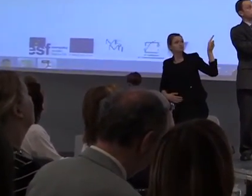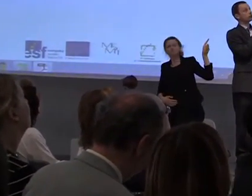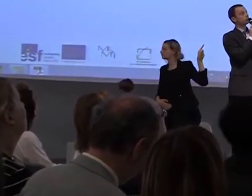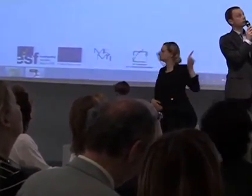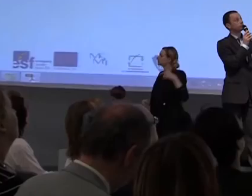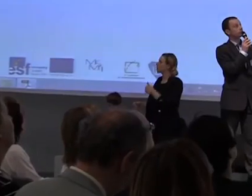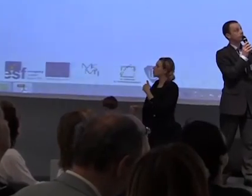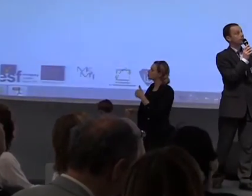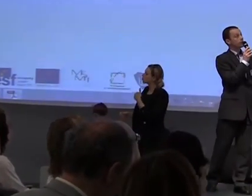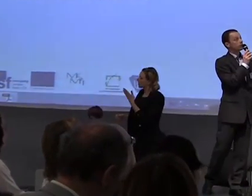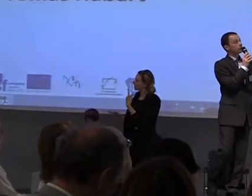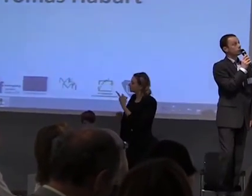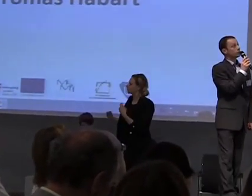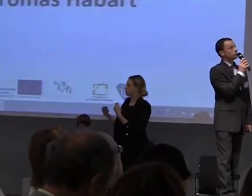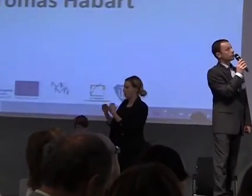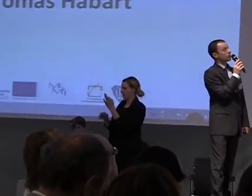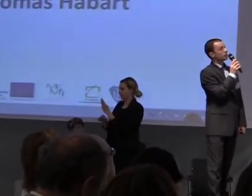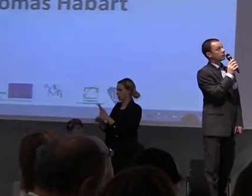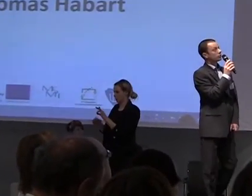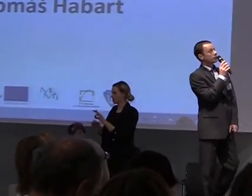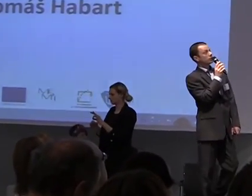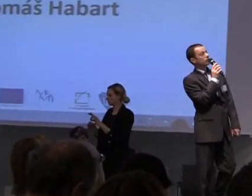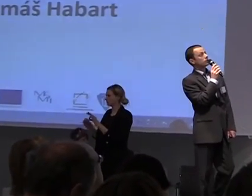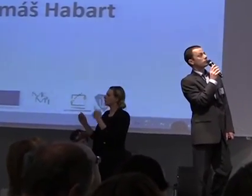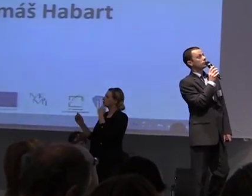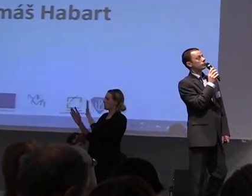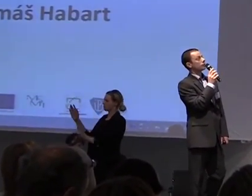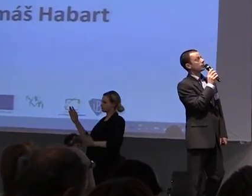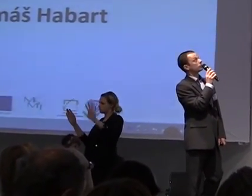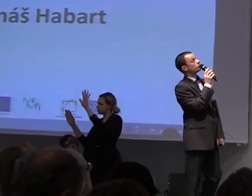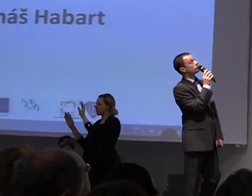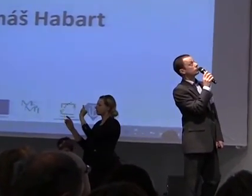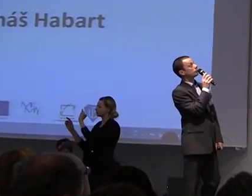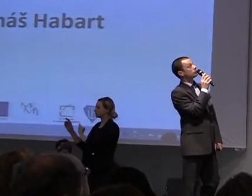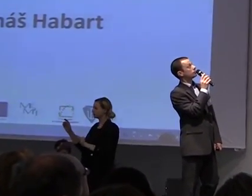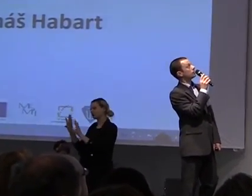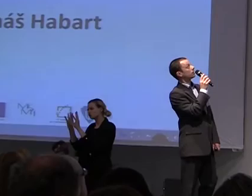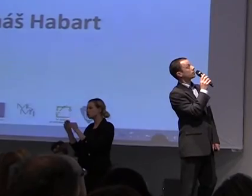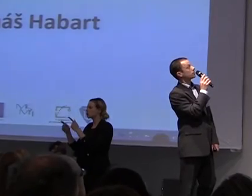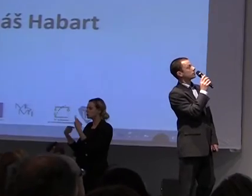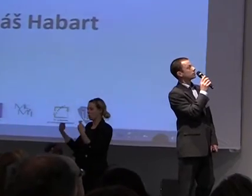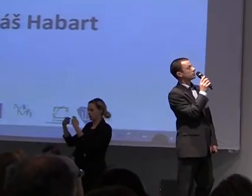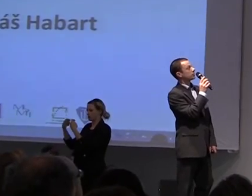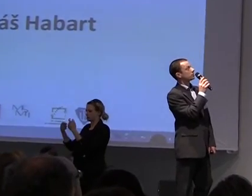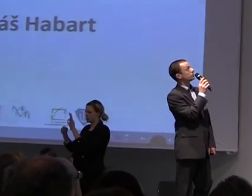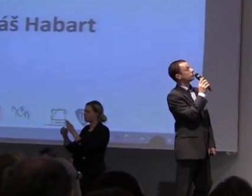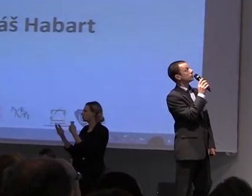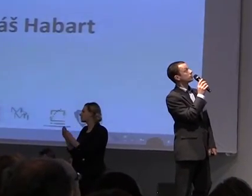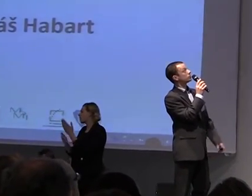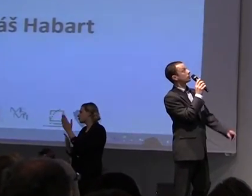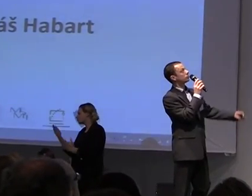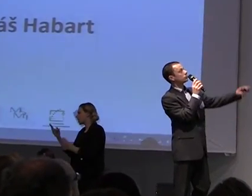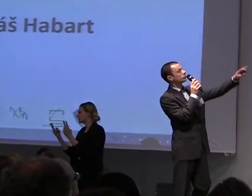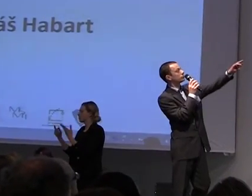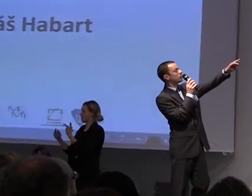do projektu, ať už tím, že na nich byly ověřovány katalogy, byl ověřován katalog podpůrných opatření, nějaká jedna z dílčích